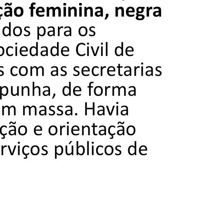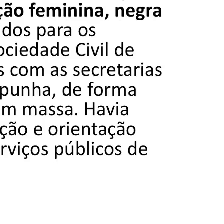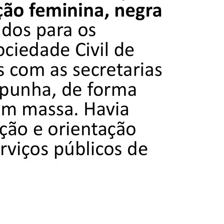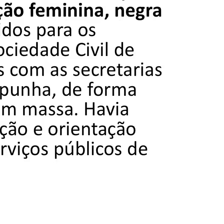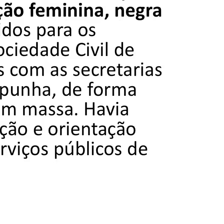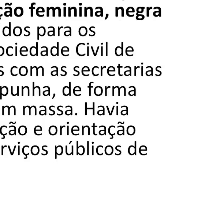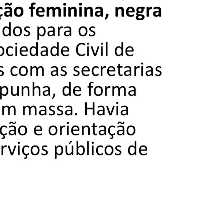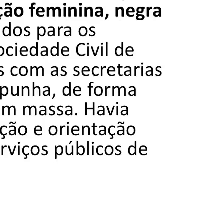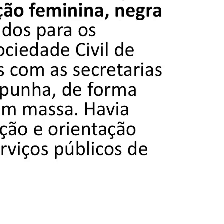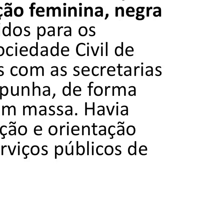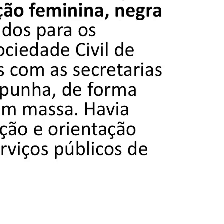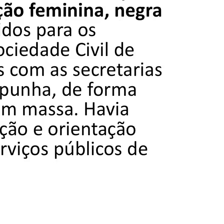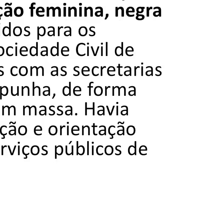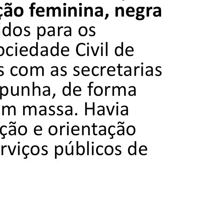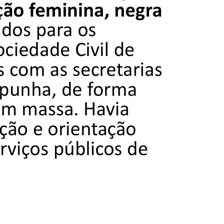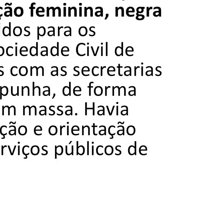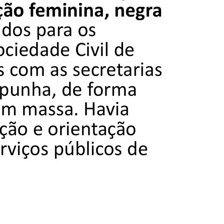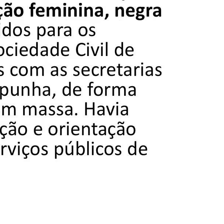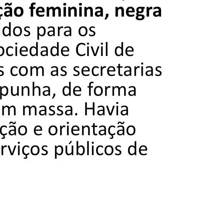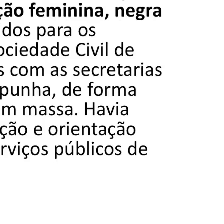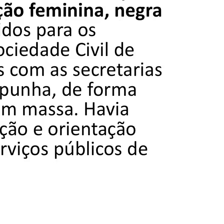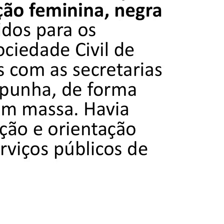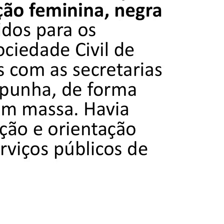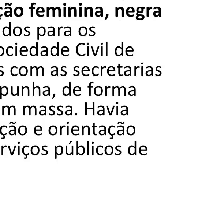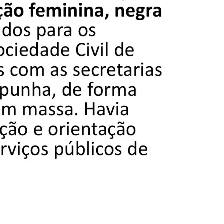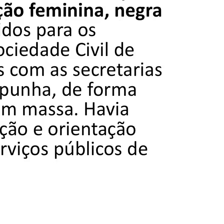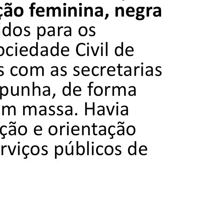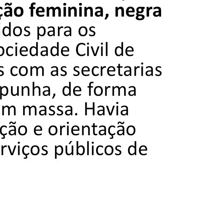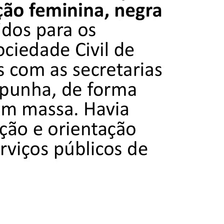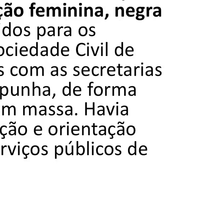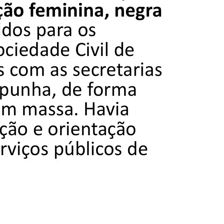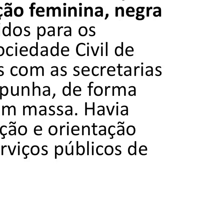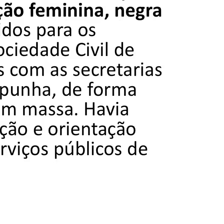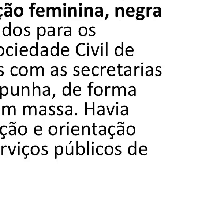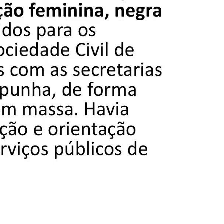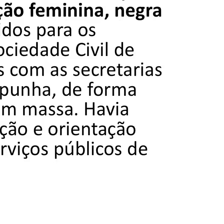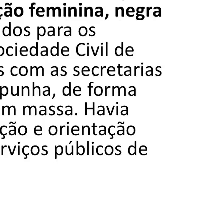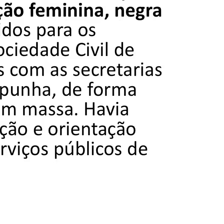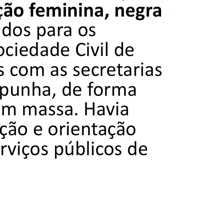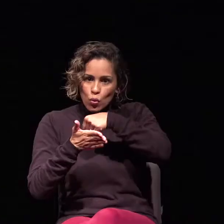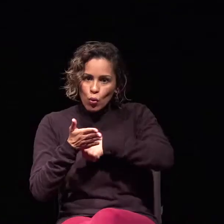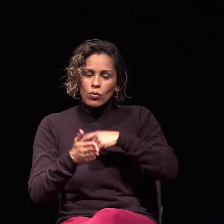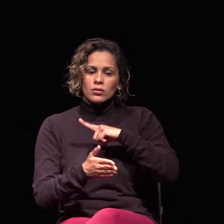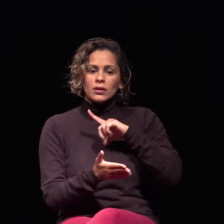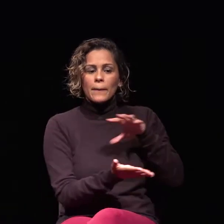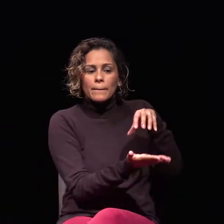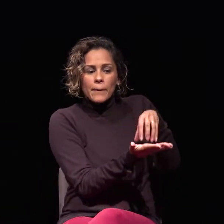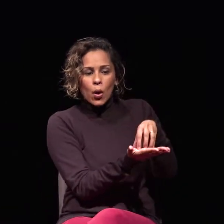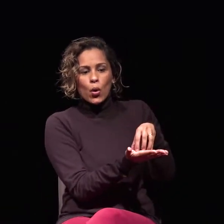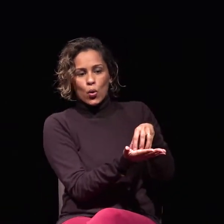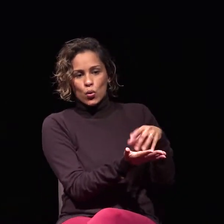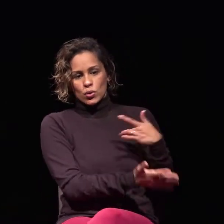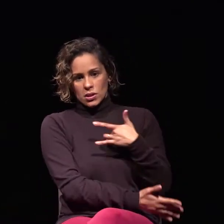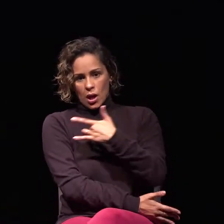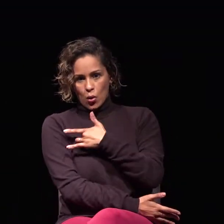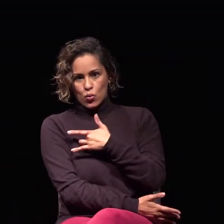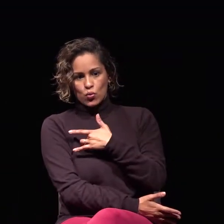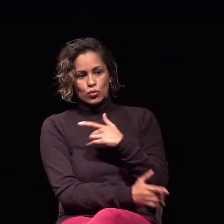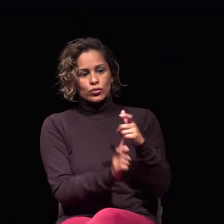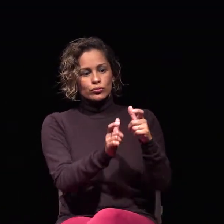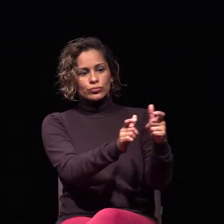Serviço de Saúde, que eram pouquíssimos, que são as mulheres também que vão lutar para ter esses postos de saúde aí nas periferias